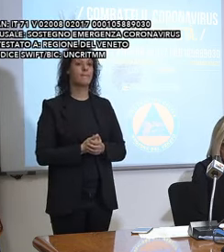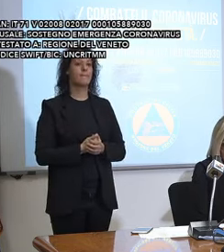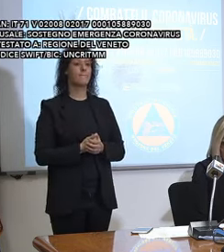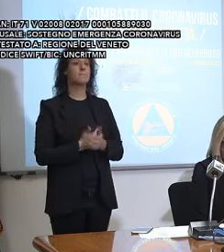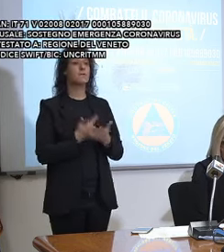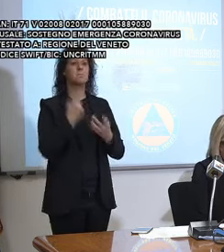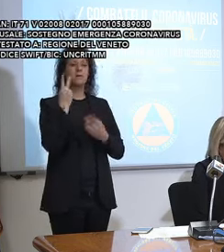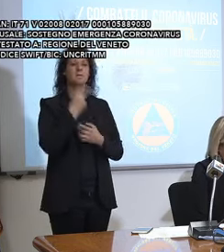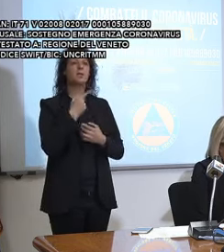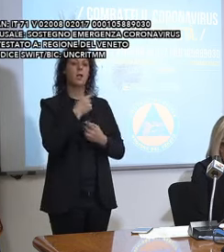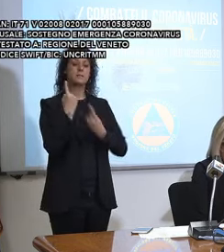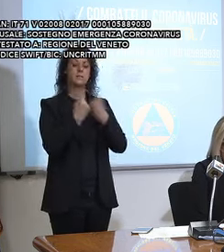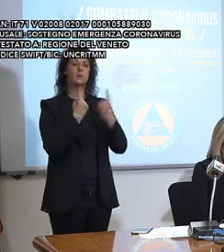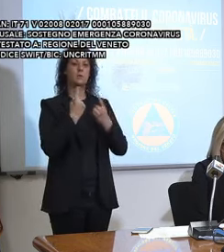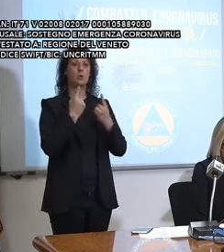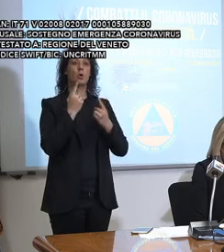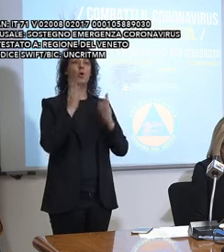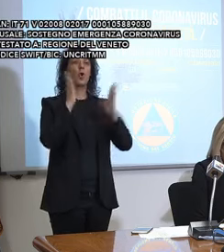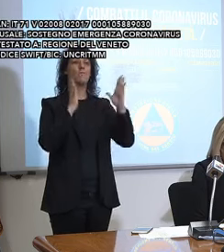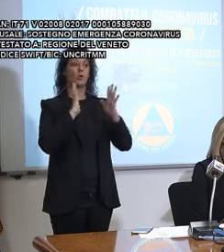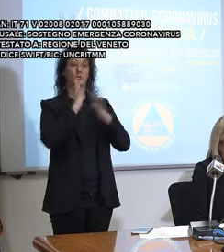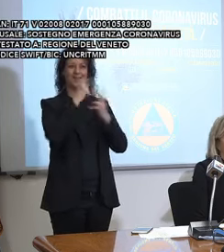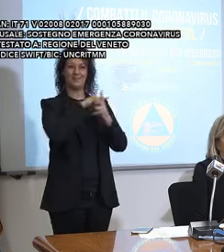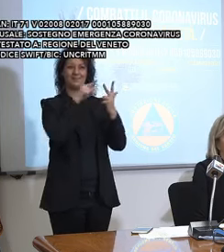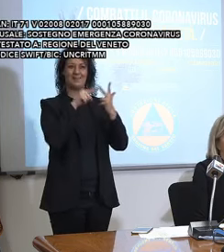hanno casi molto minori rispetto agli altri.